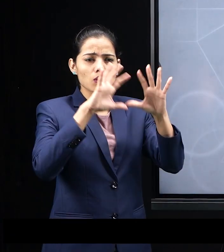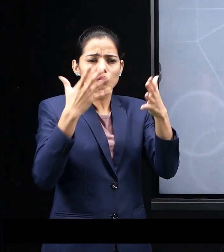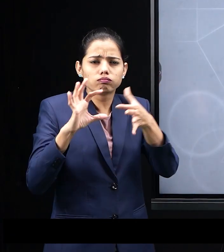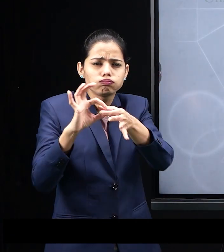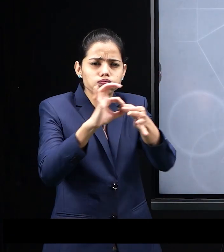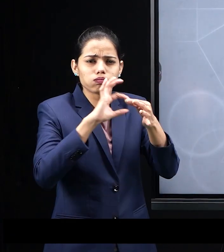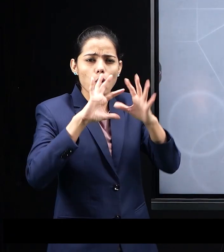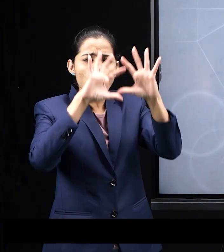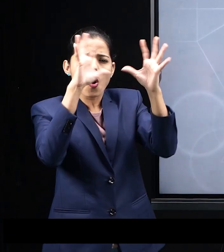दोन संचाचे मिलन